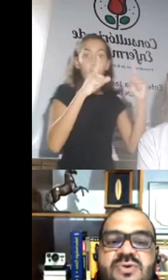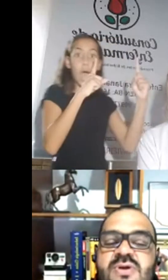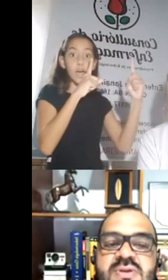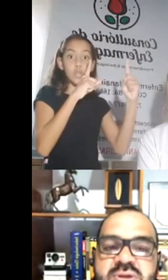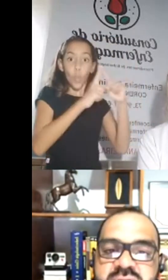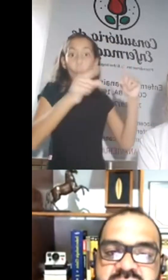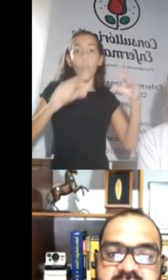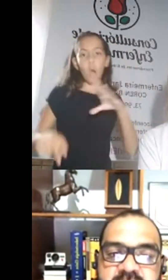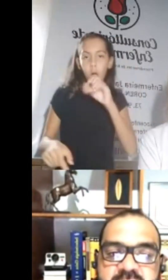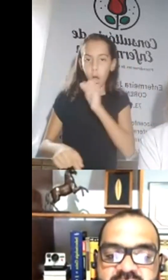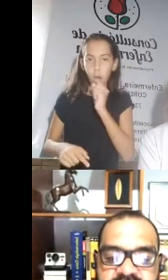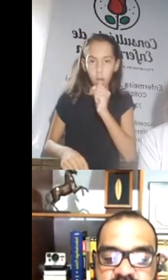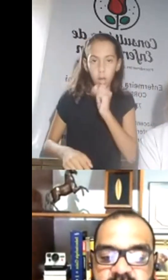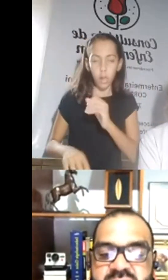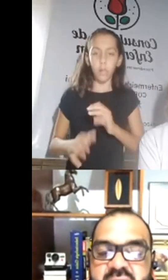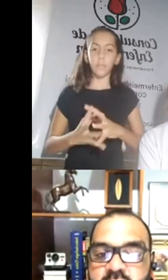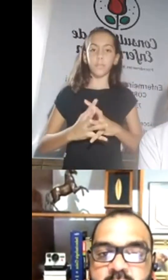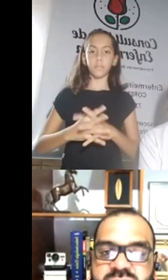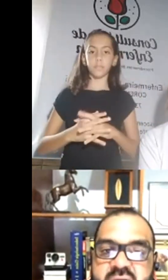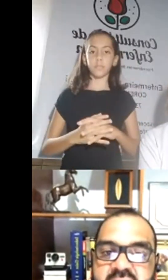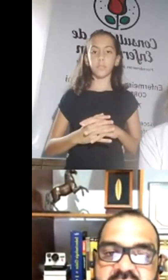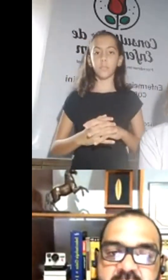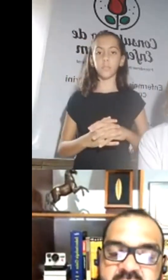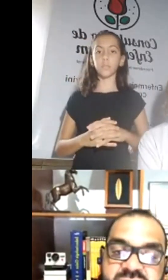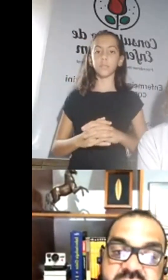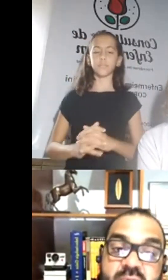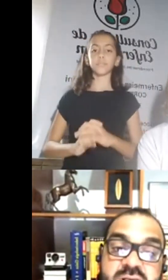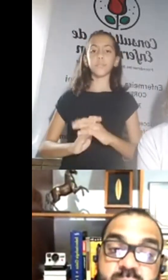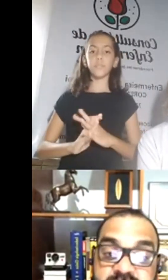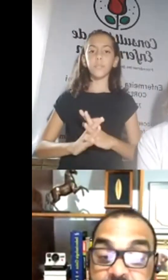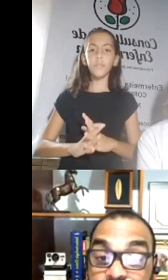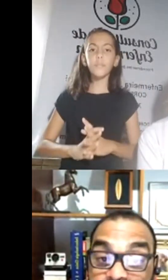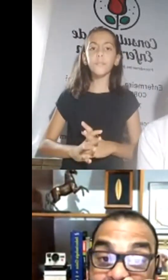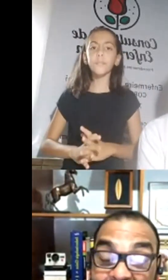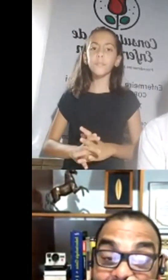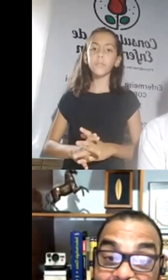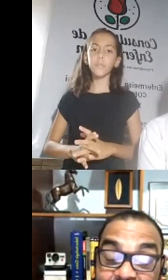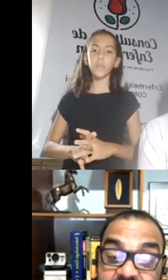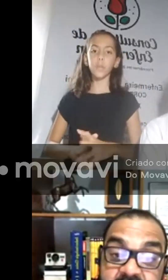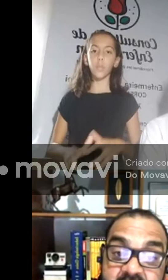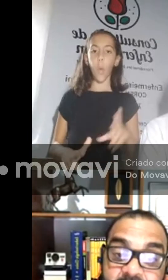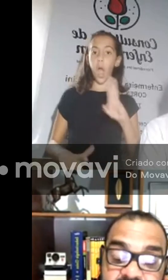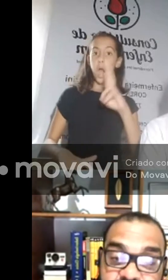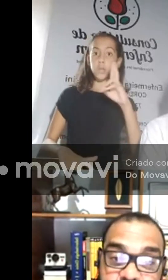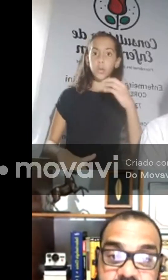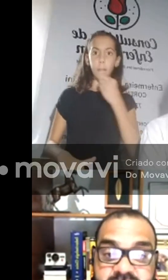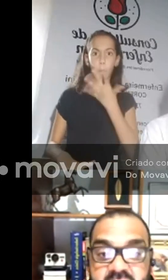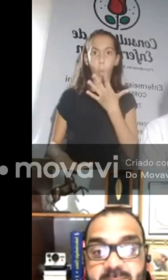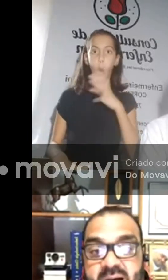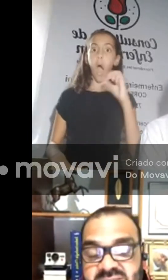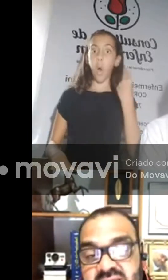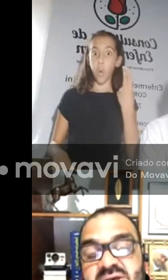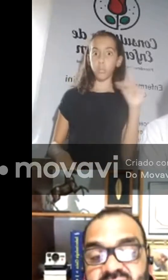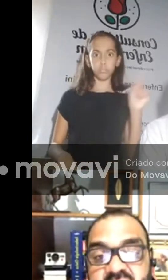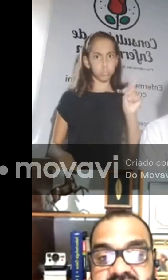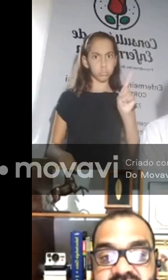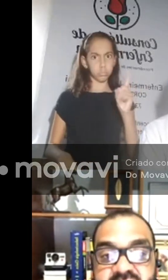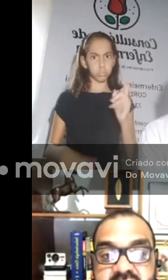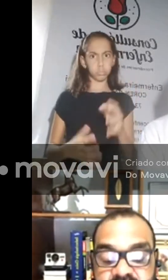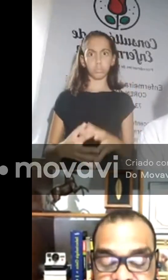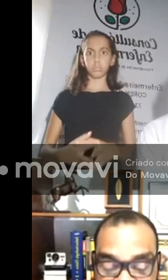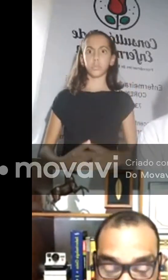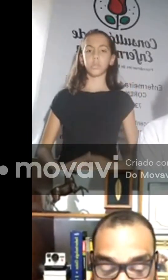questão de que você a imunidade como está, para você ter uma resposta boa ou não. A partir do momento que ele passa dessa